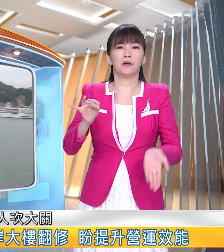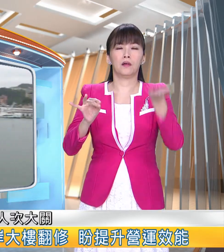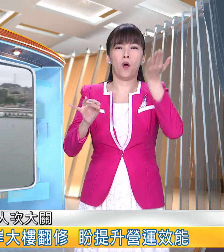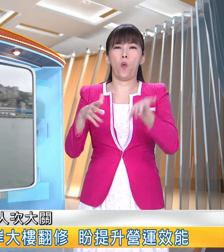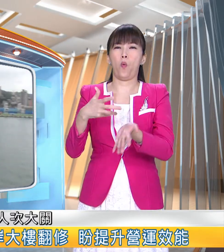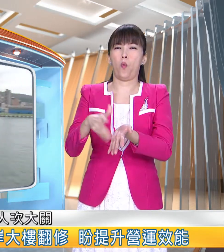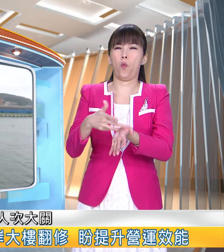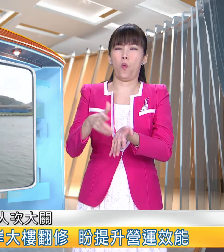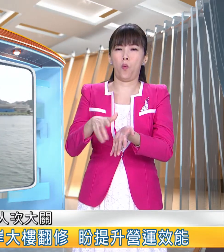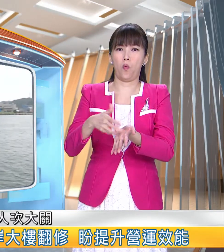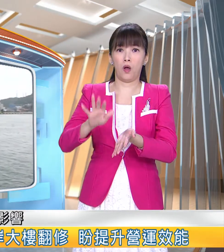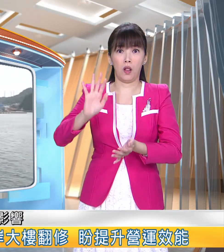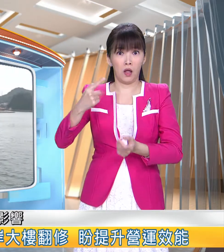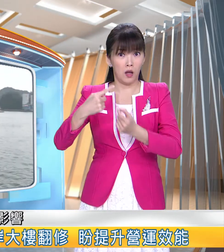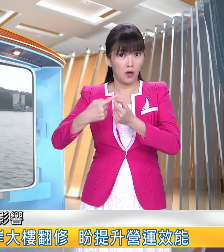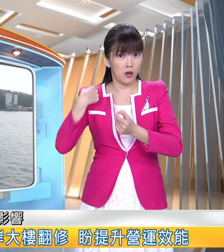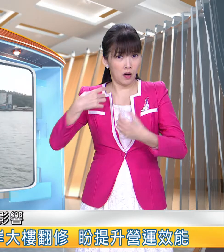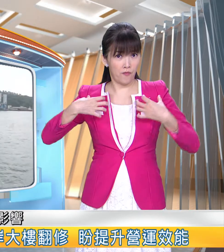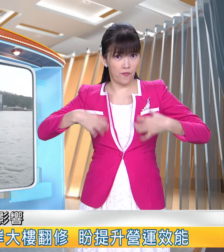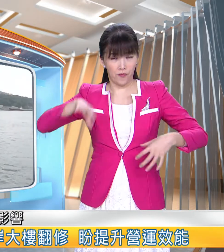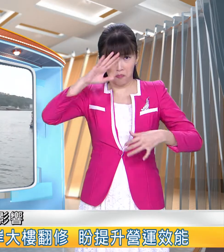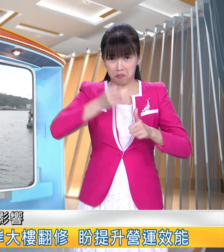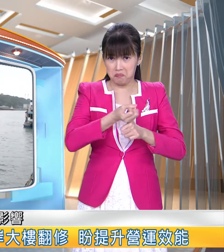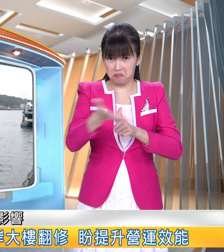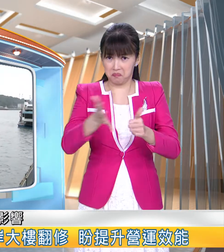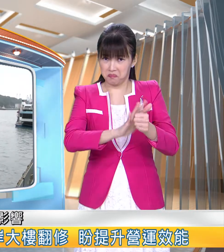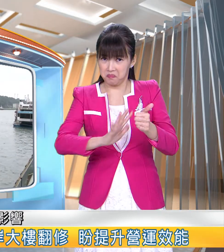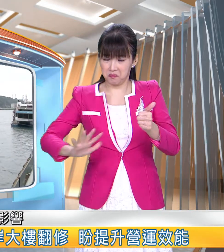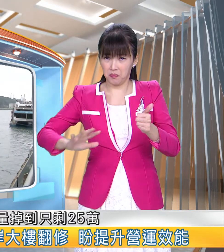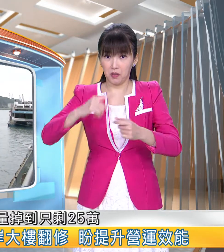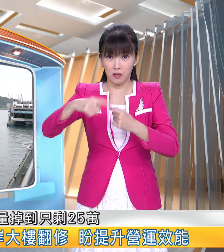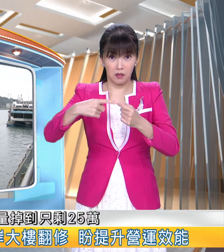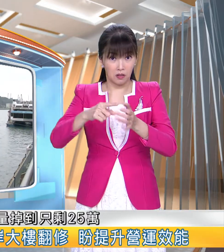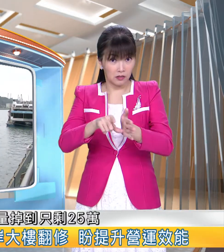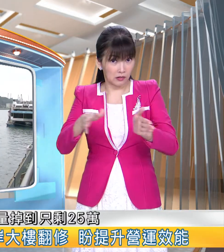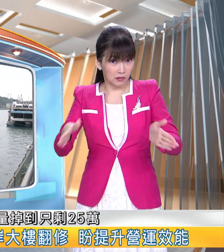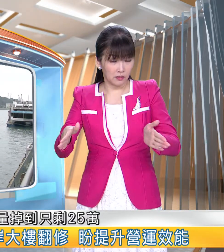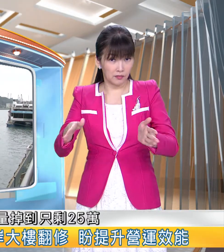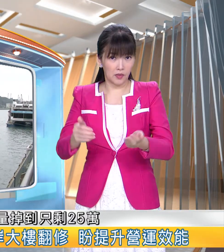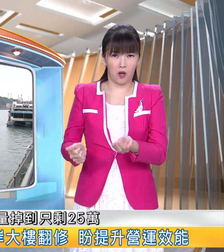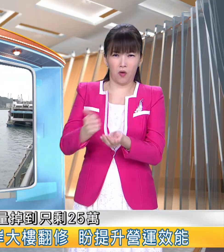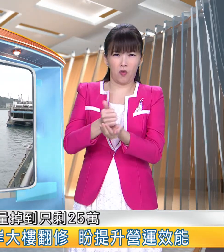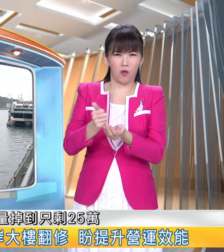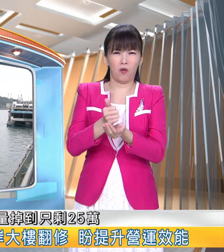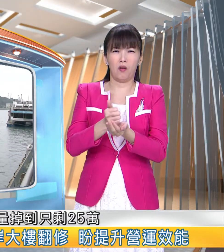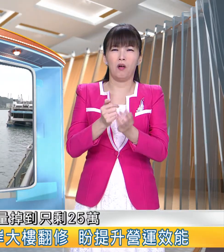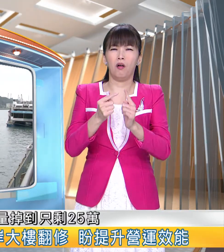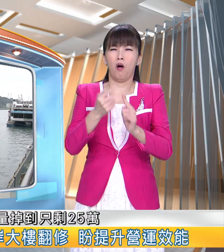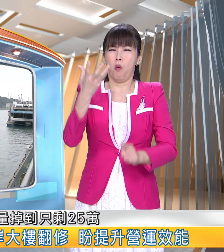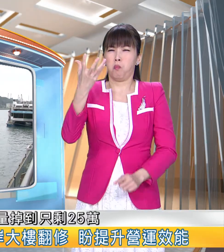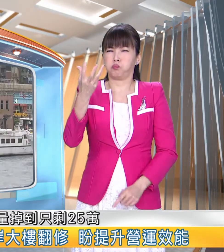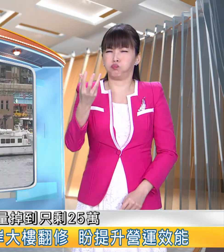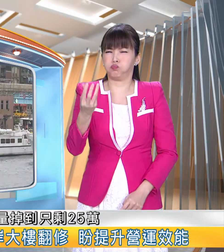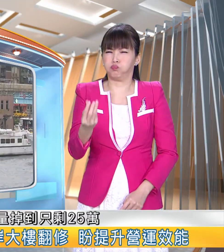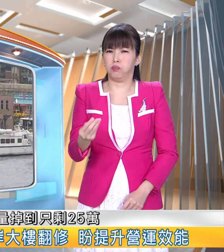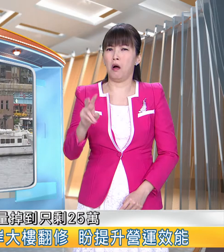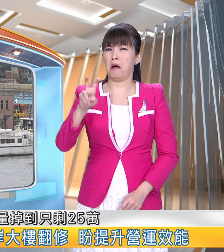关。不过受到疫情影响，去年全年的客运量掉到只剩下